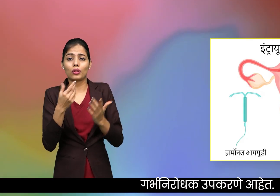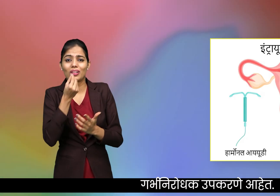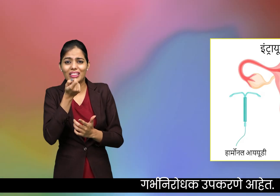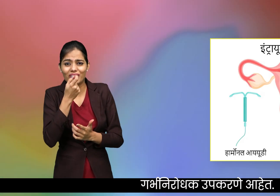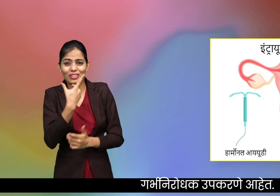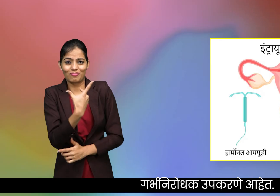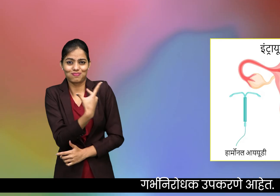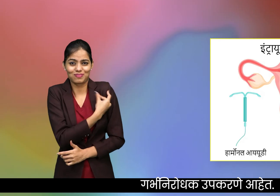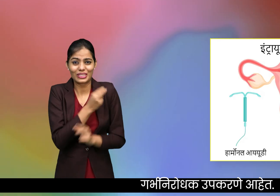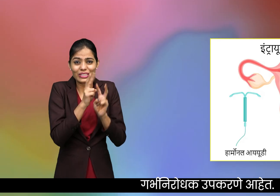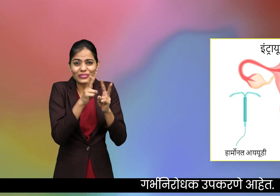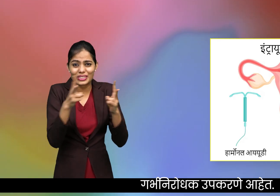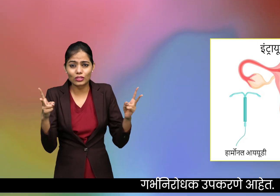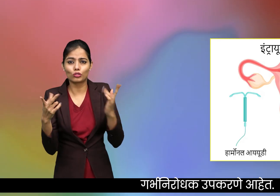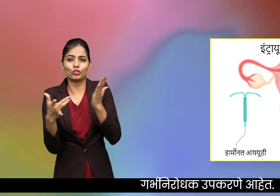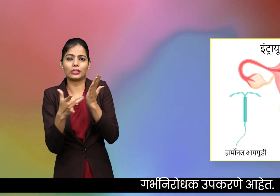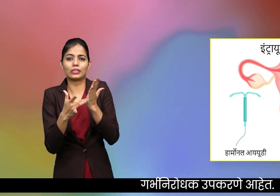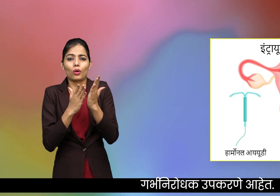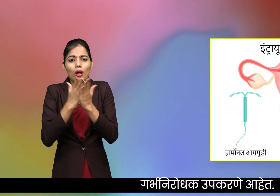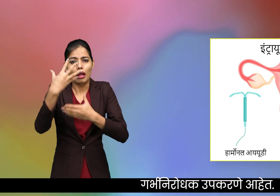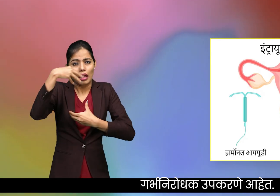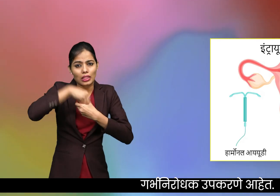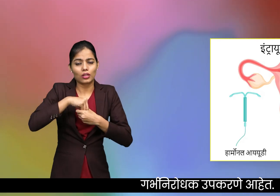घातलेली गर्भनिरोधक उपकरणे आहेत.